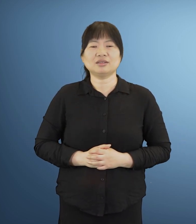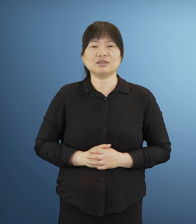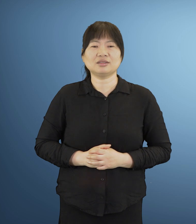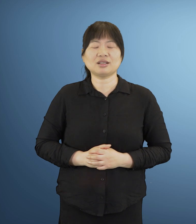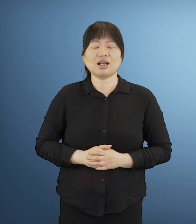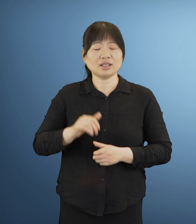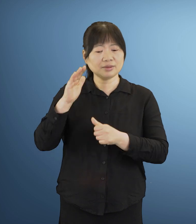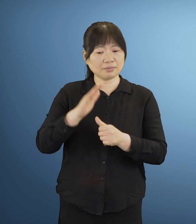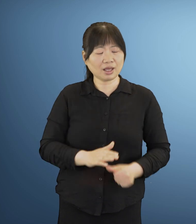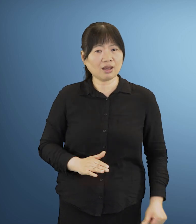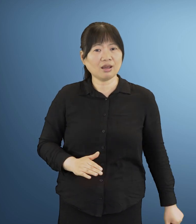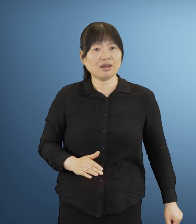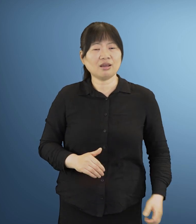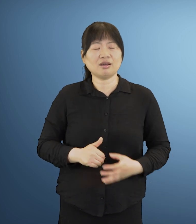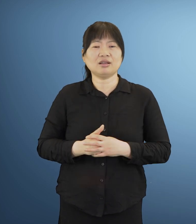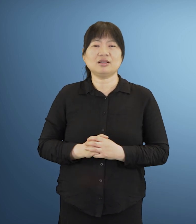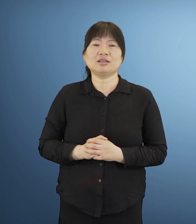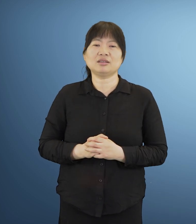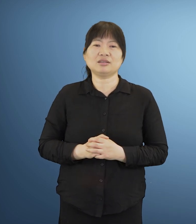실패다,